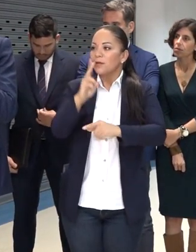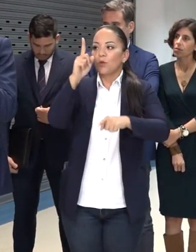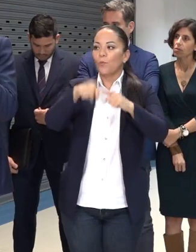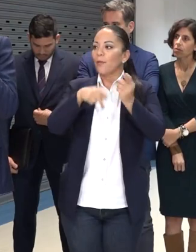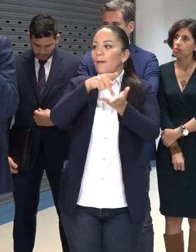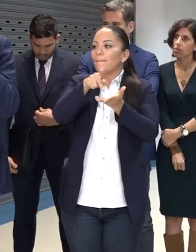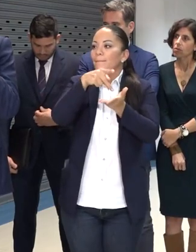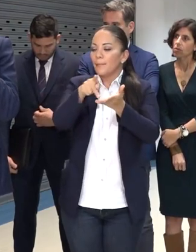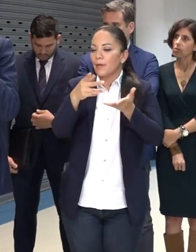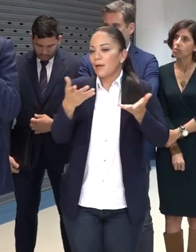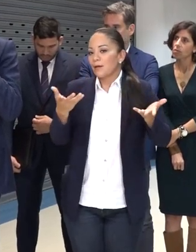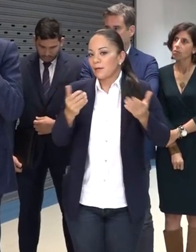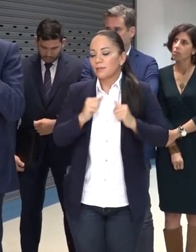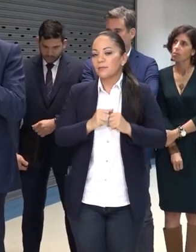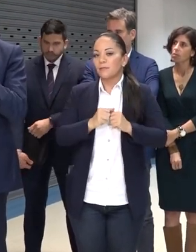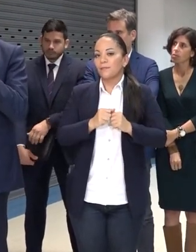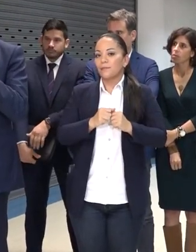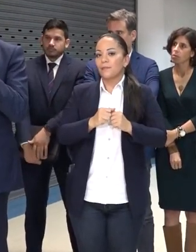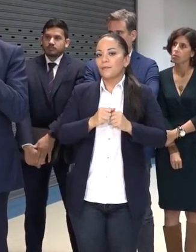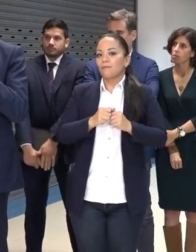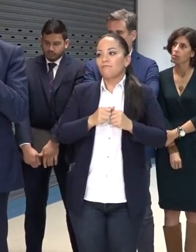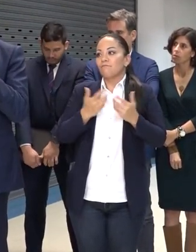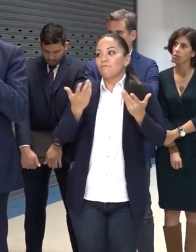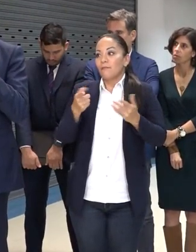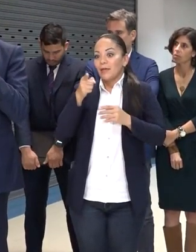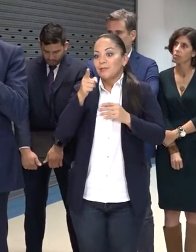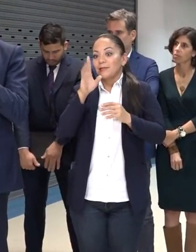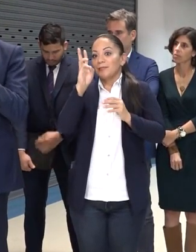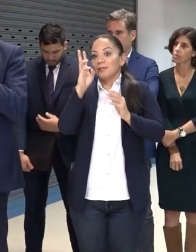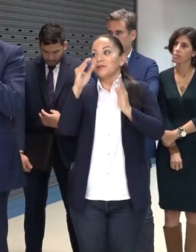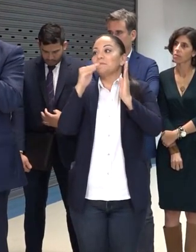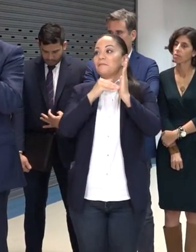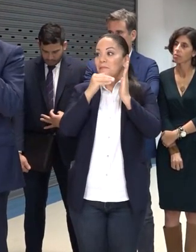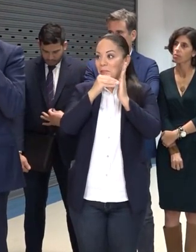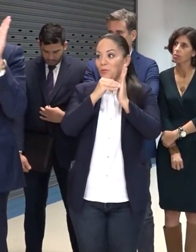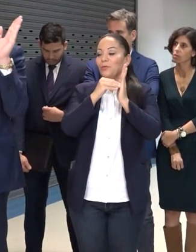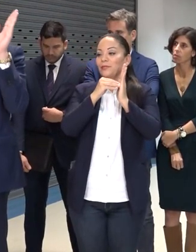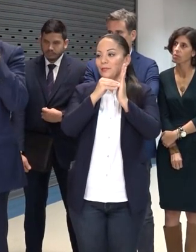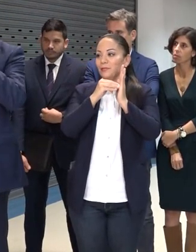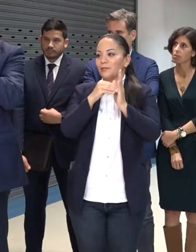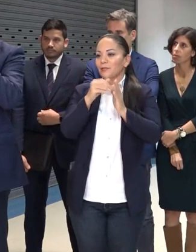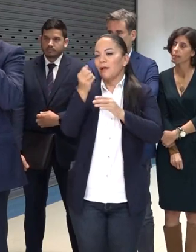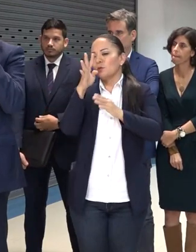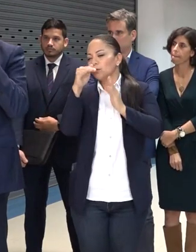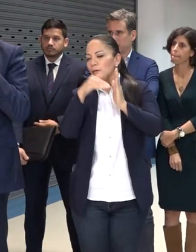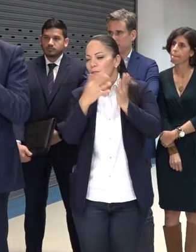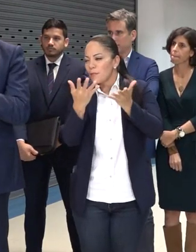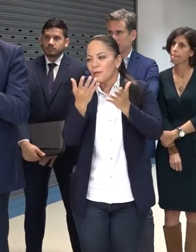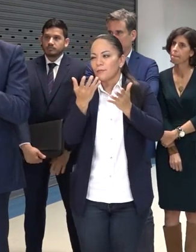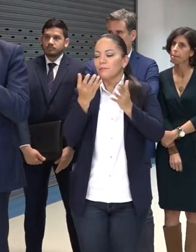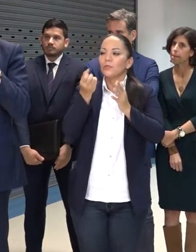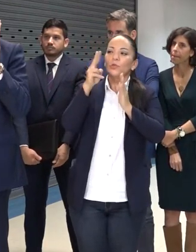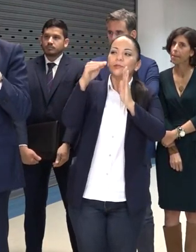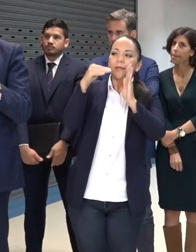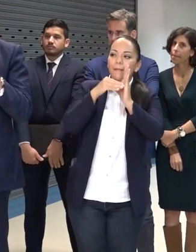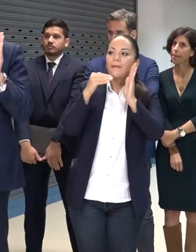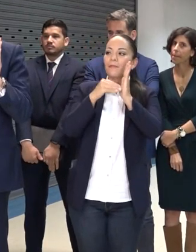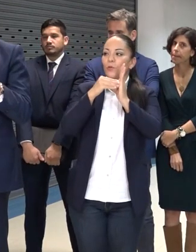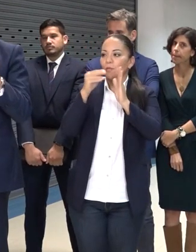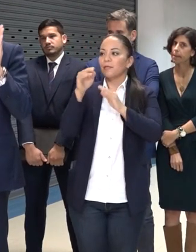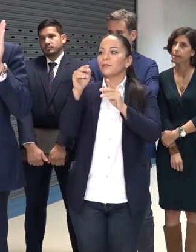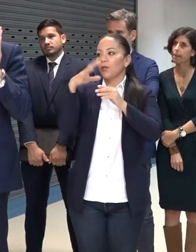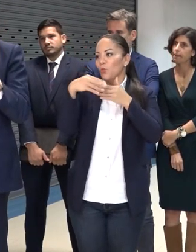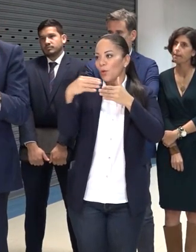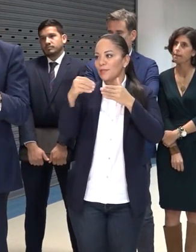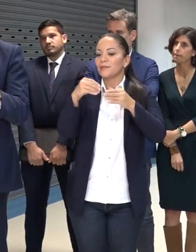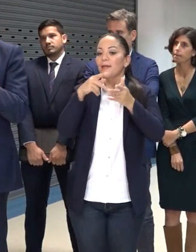pueda pagar un múltiplo de esos 6 mil millones de dólares, creo que son 14 mil, 12 mil millones de dólares, que tenemos